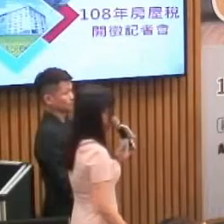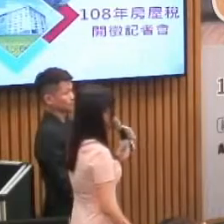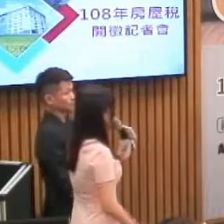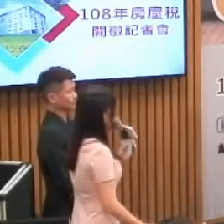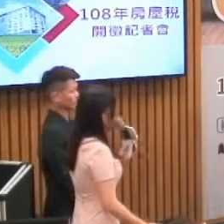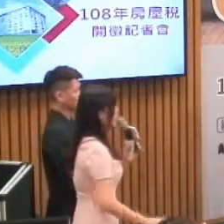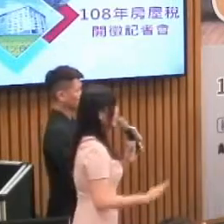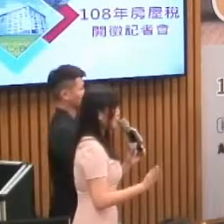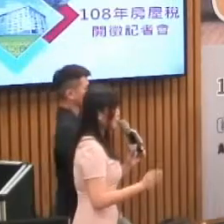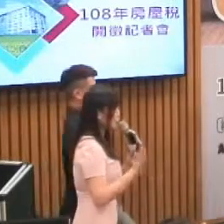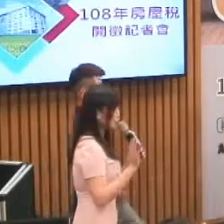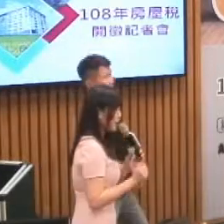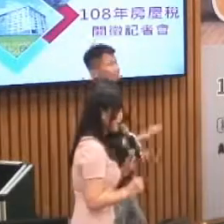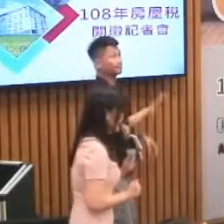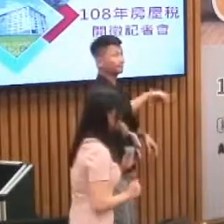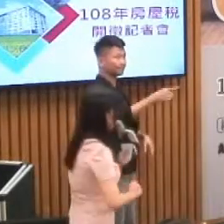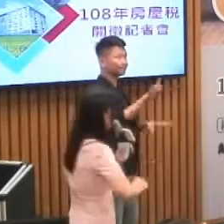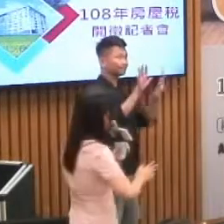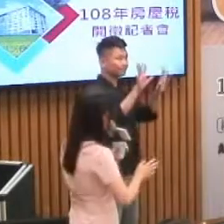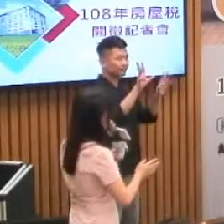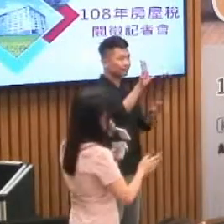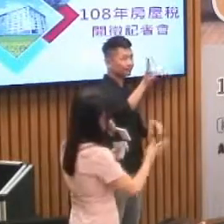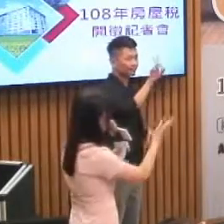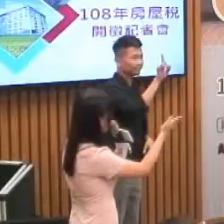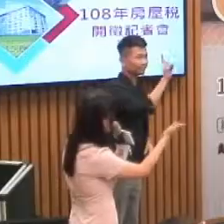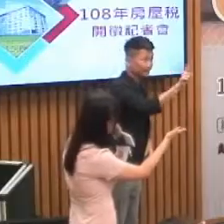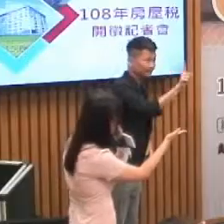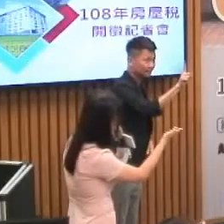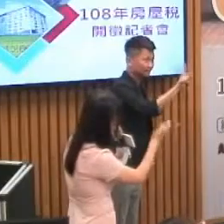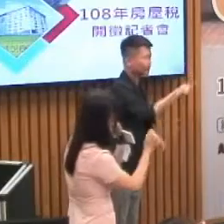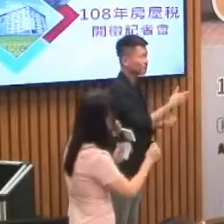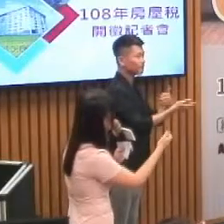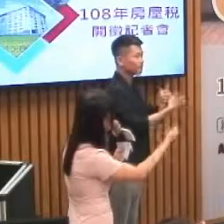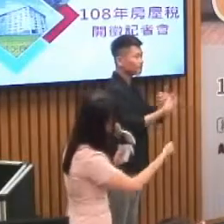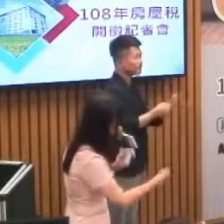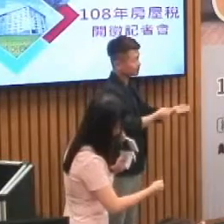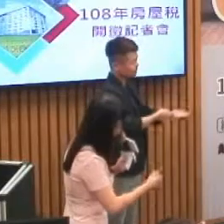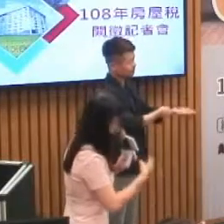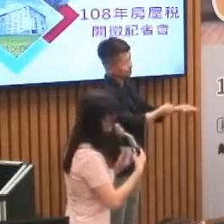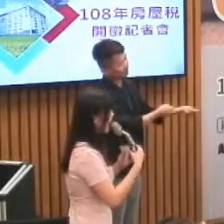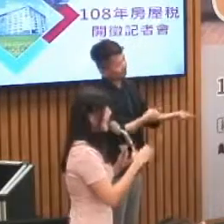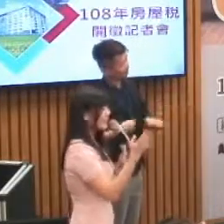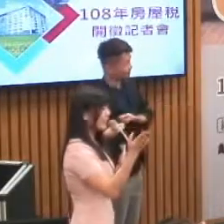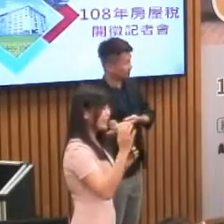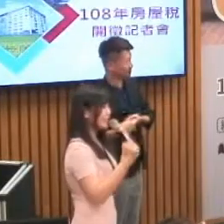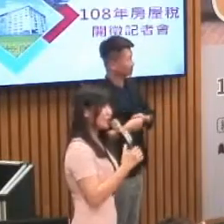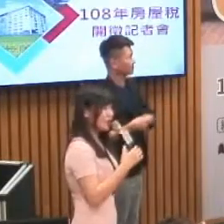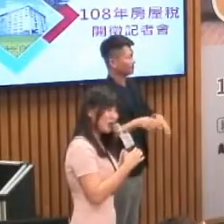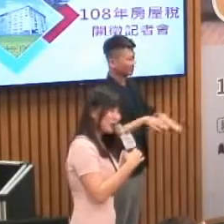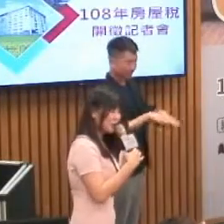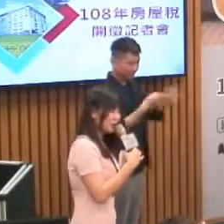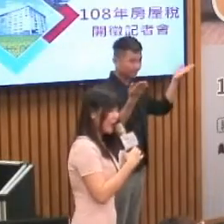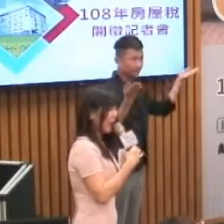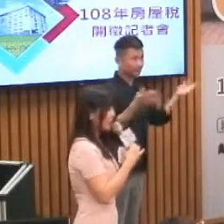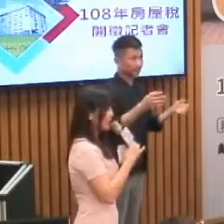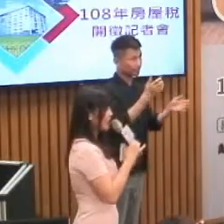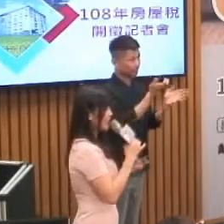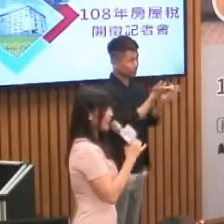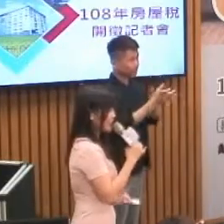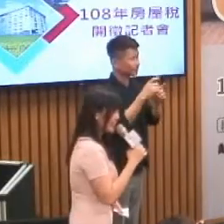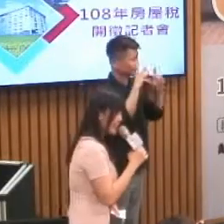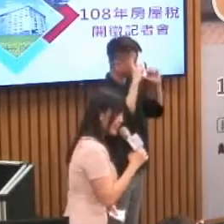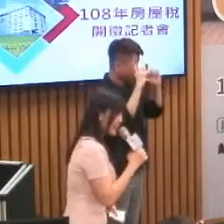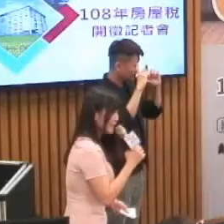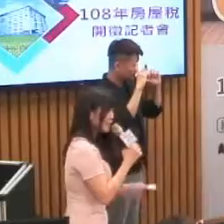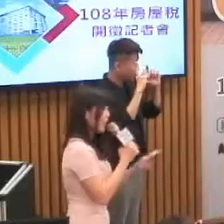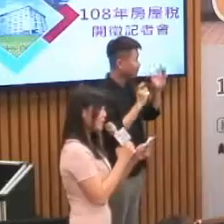好，那接下来呢，我们会倒数，数到一的时候，请各位长官帮我们拉向你手中的丝带，也请各位媒体朋友们准备好您的